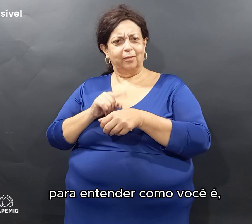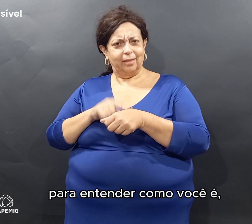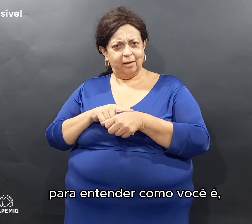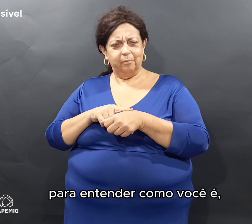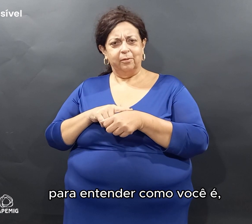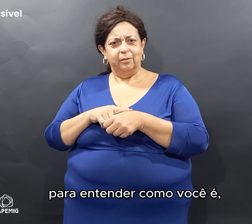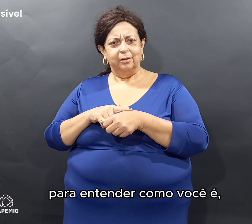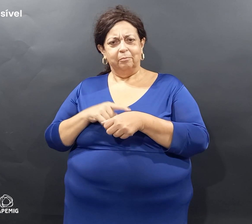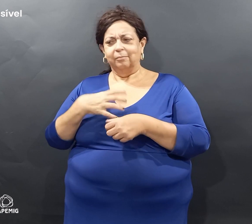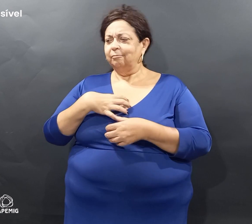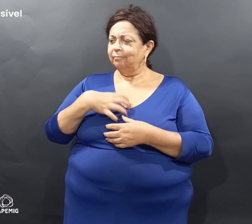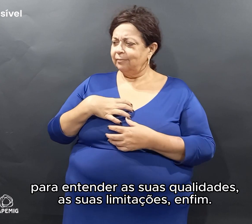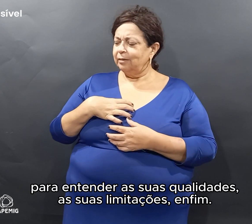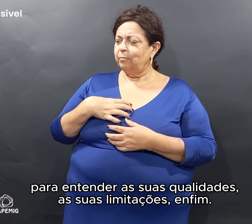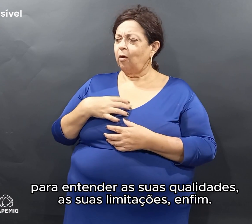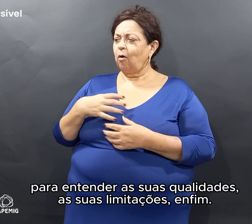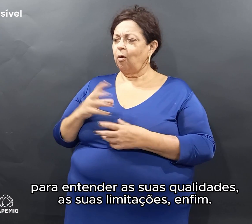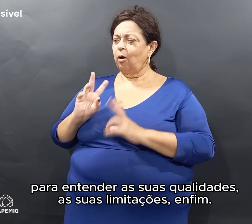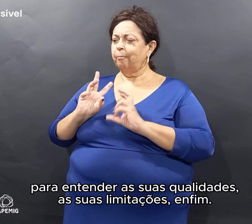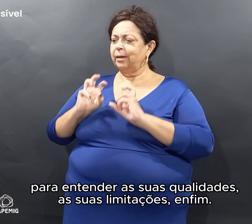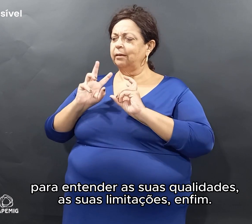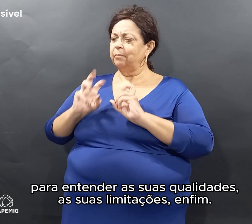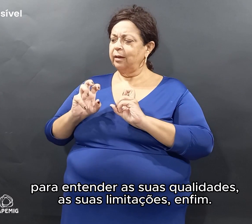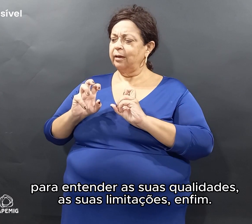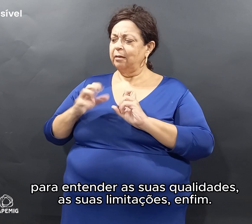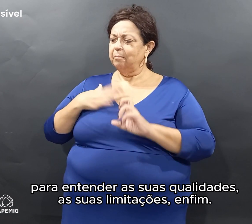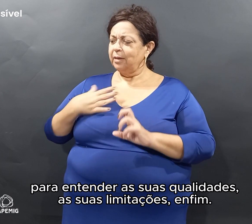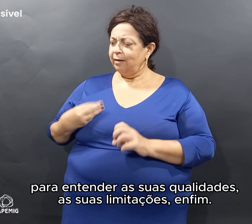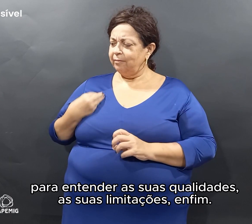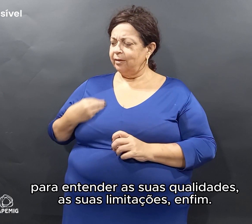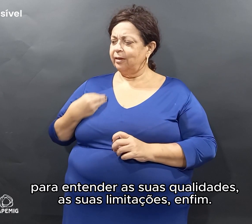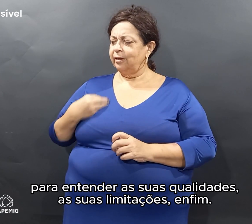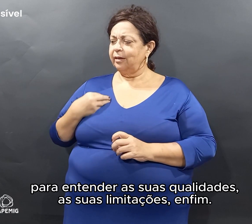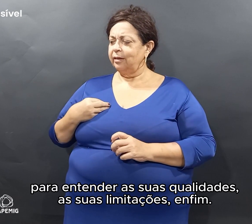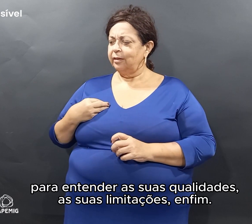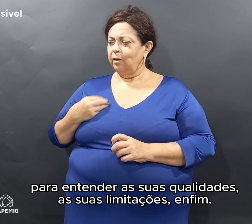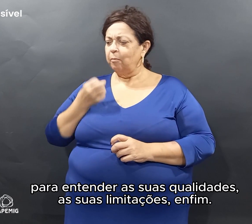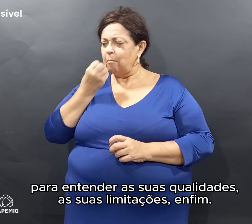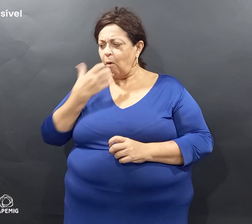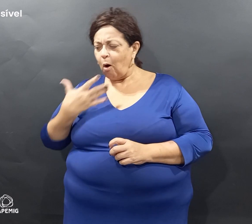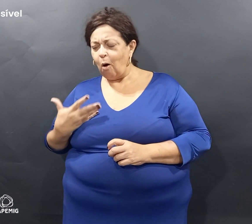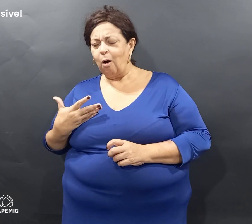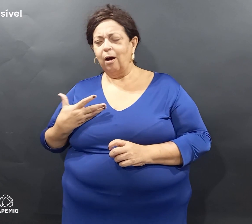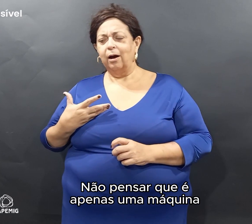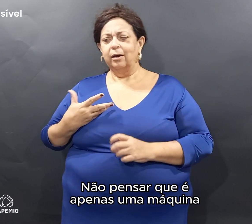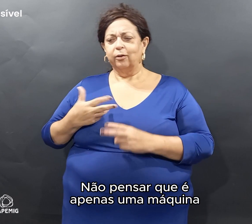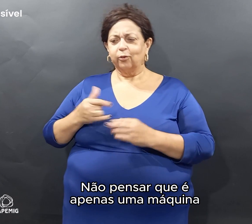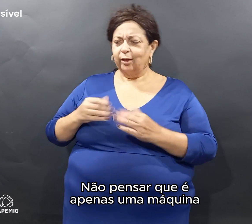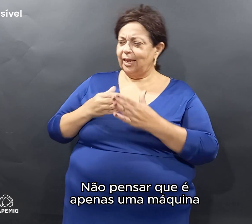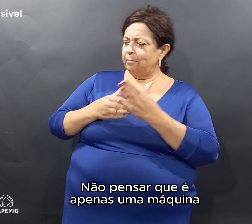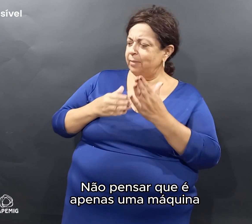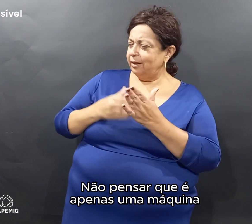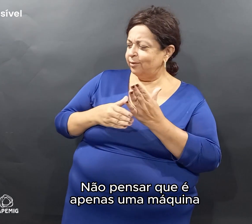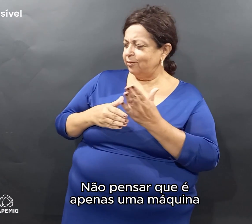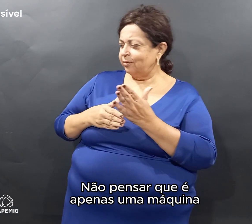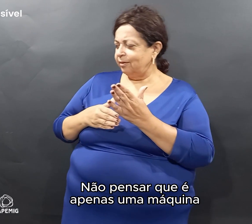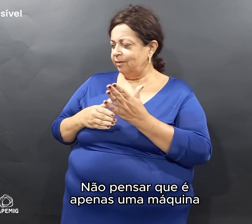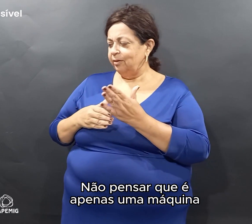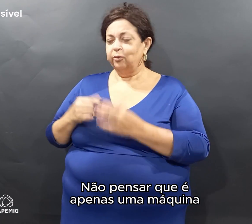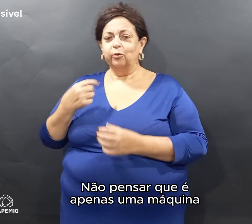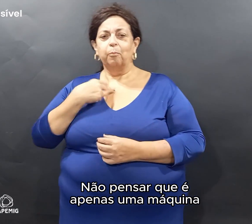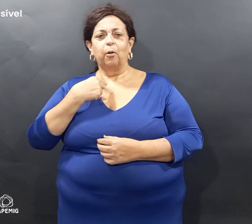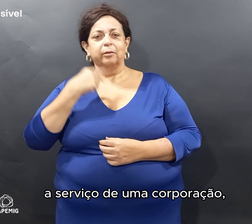para entender como você é, para entender as suas qualidades, as suas limitações, enfim. Né? Não pensar que é apenas